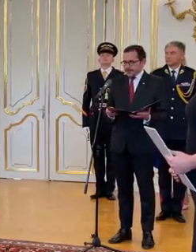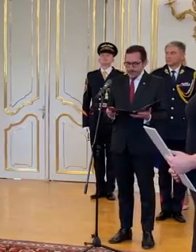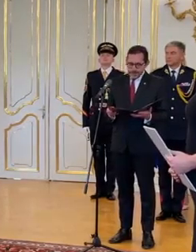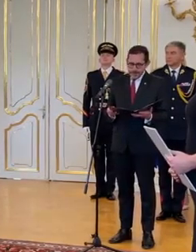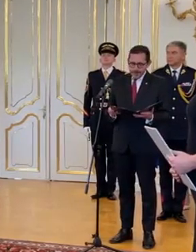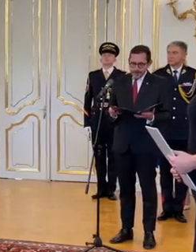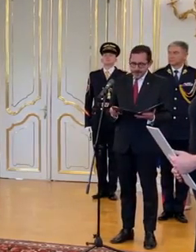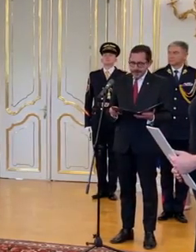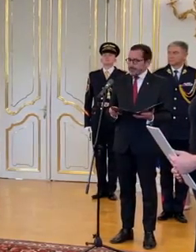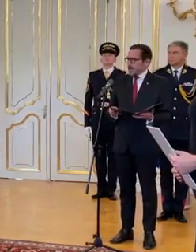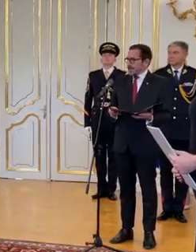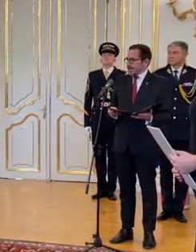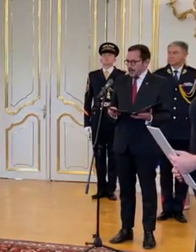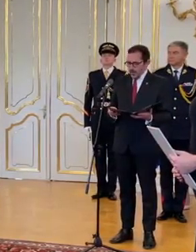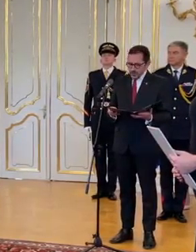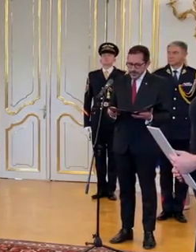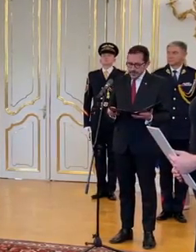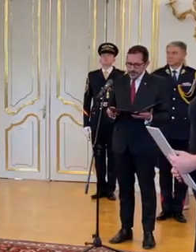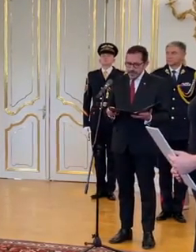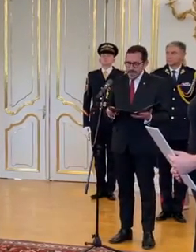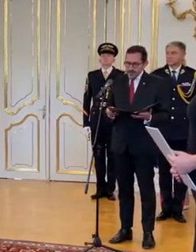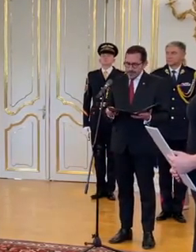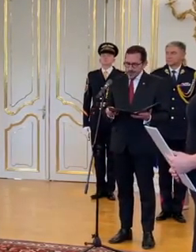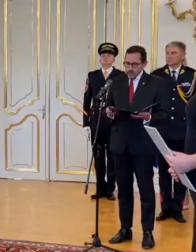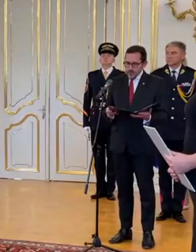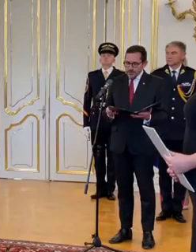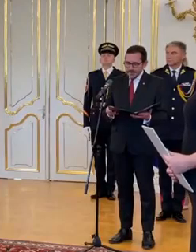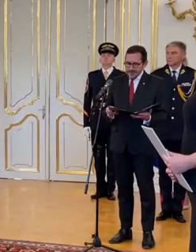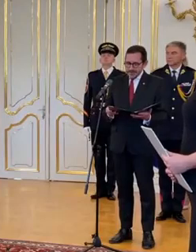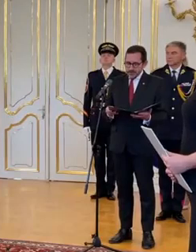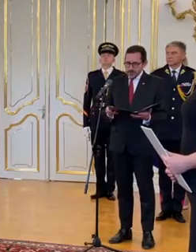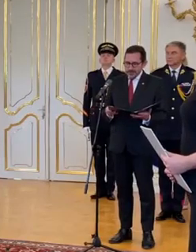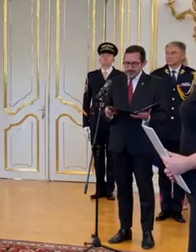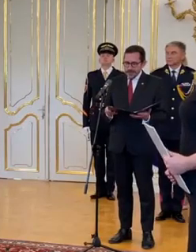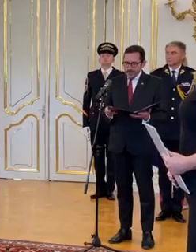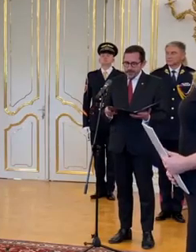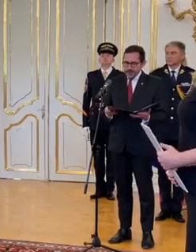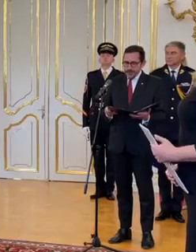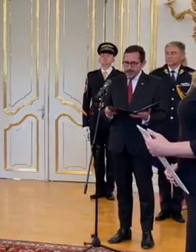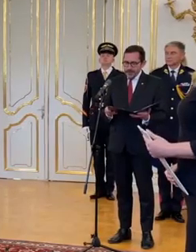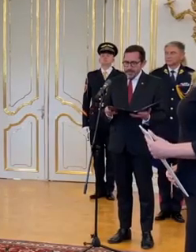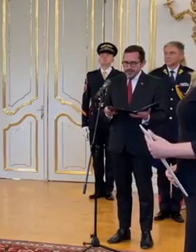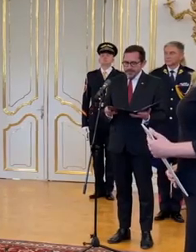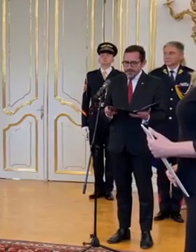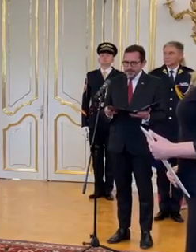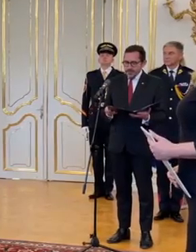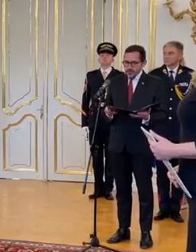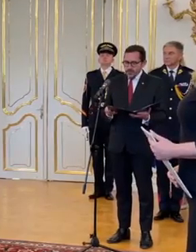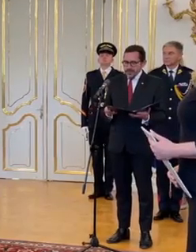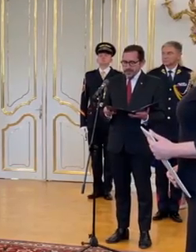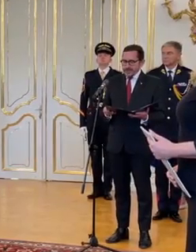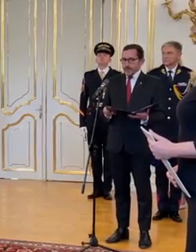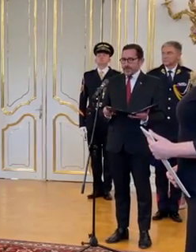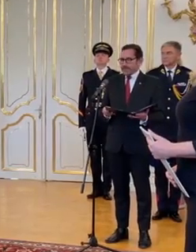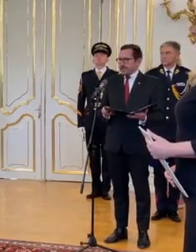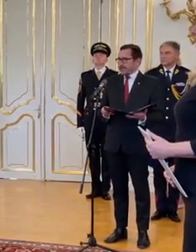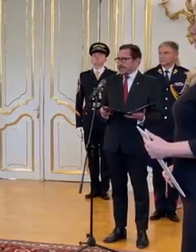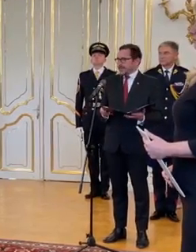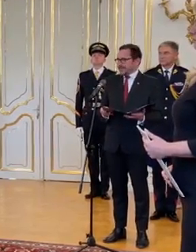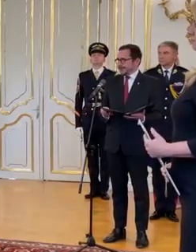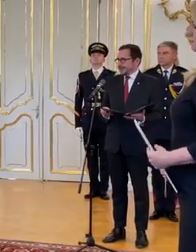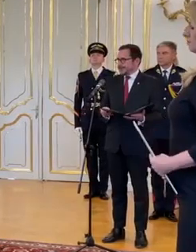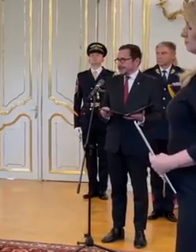Korčoka. Prosím pána Ivana Korčoka, aby predstúpil pred prezidentku Slovenskej republiky a prevzal z jej rúk dekrét o